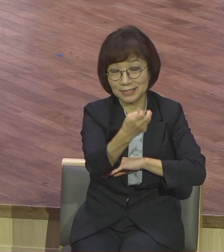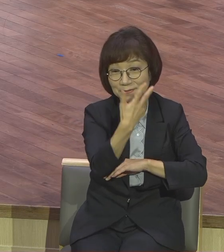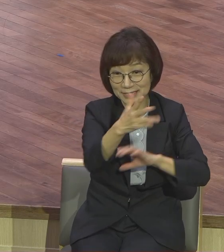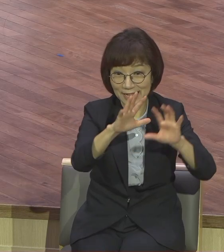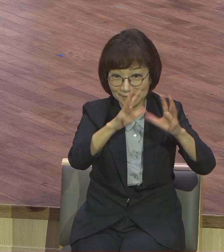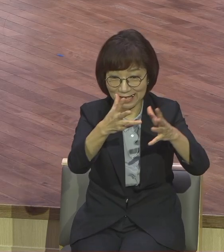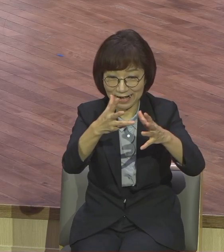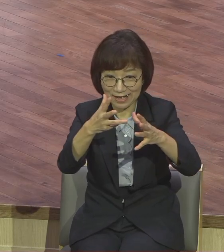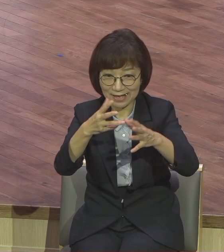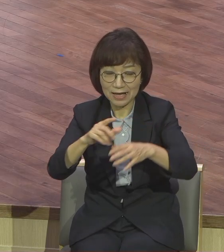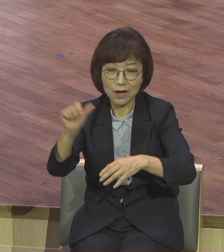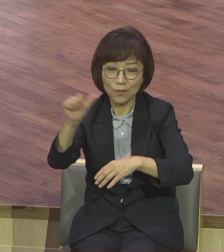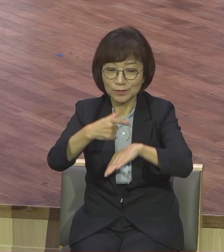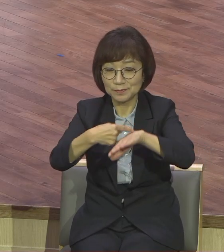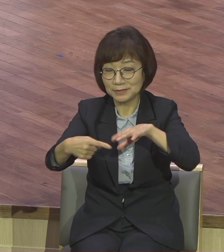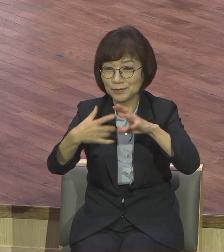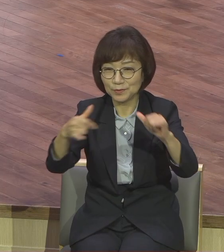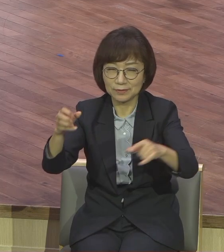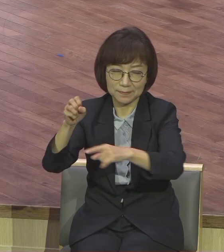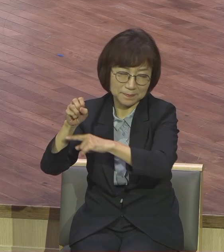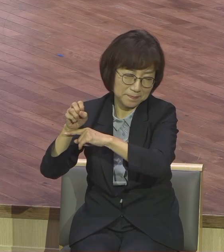바랍니다. 우리는